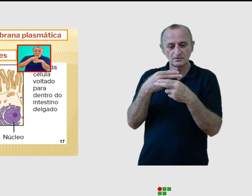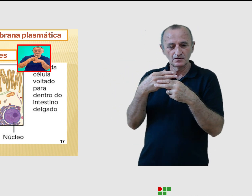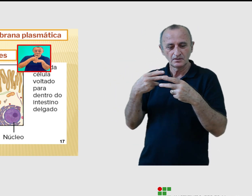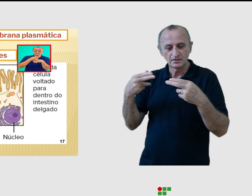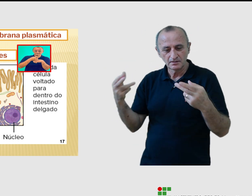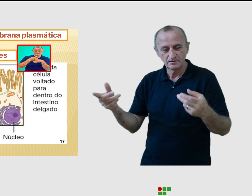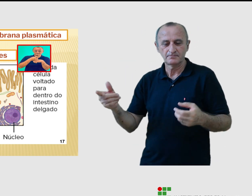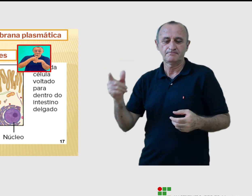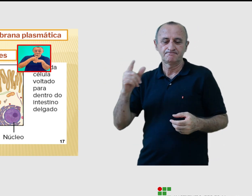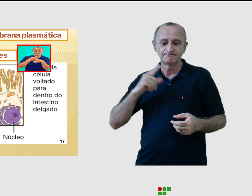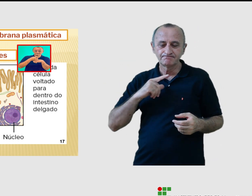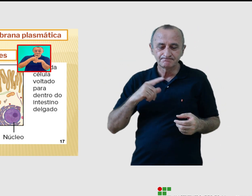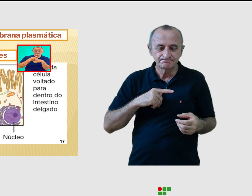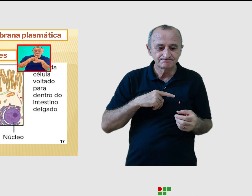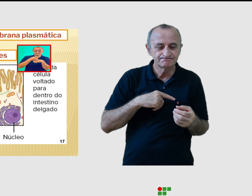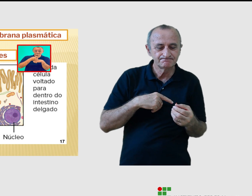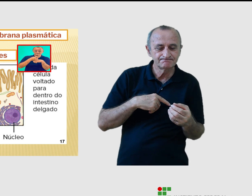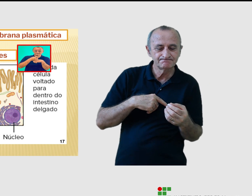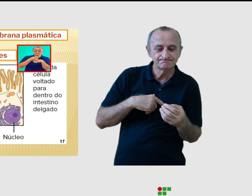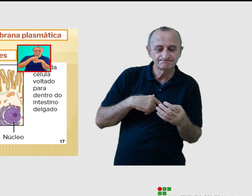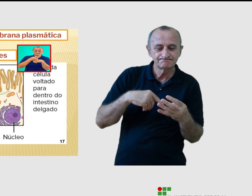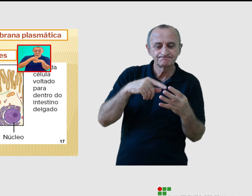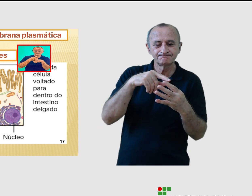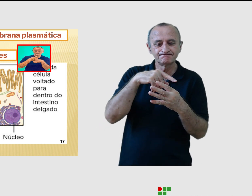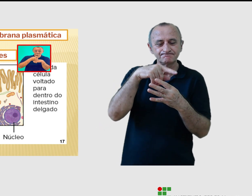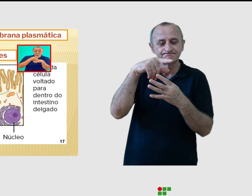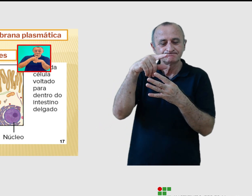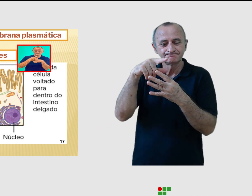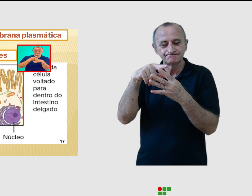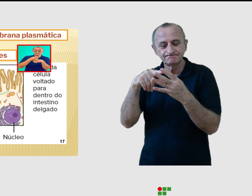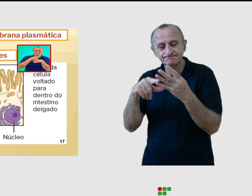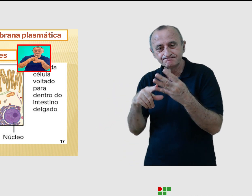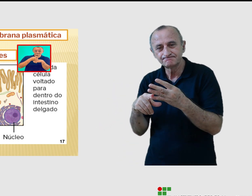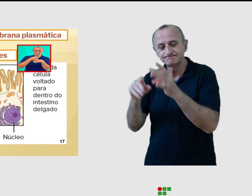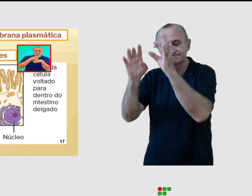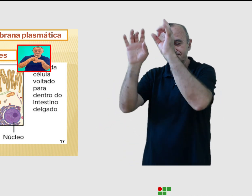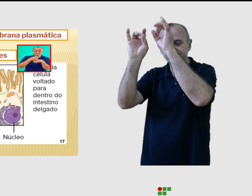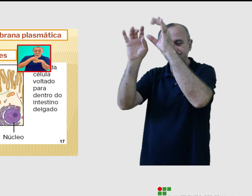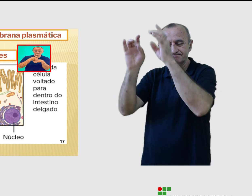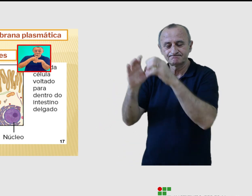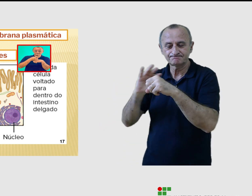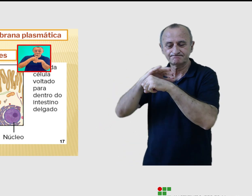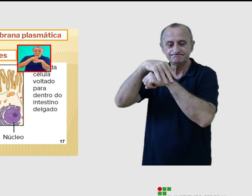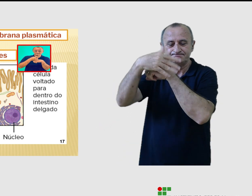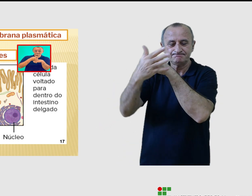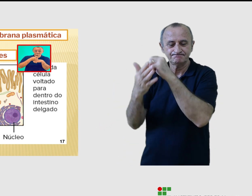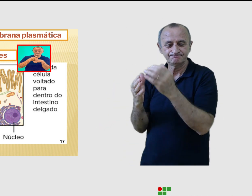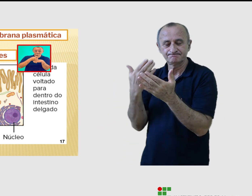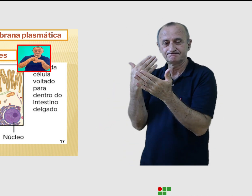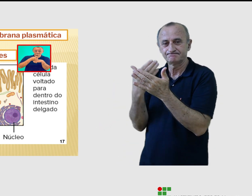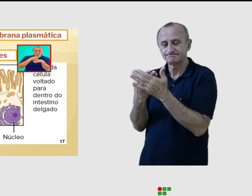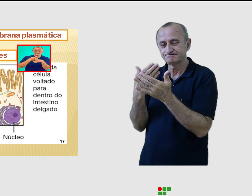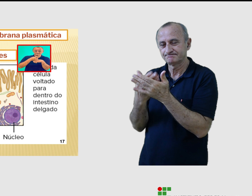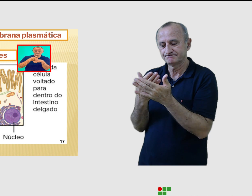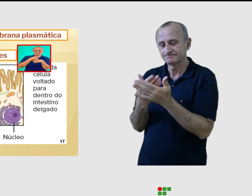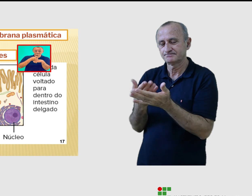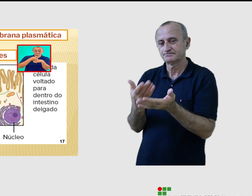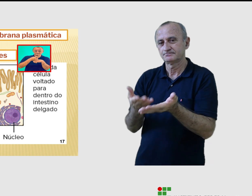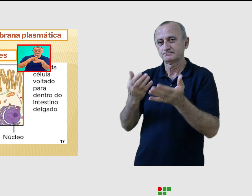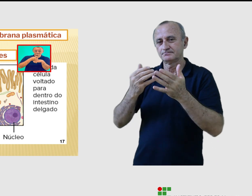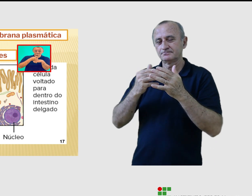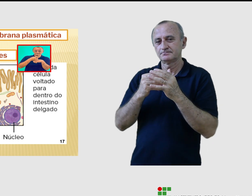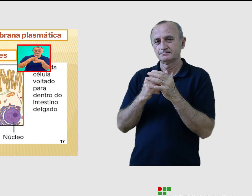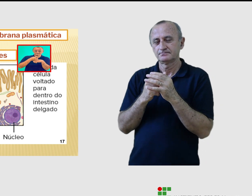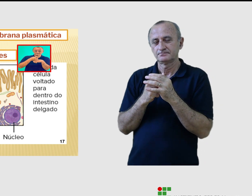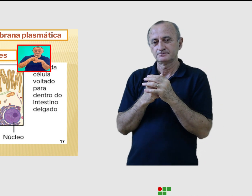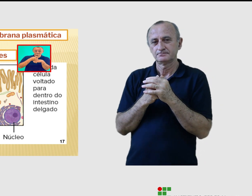especialização da função de determinado tipo de célula. Existem vários tipos de especializações.